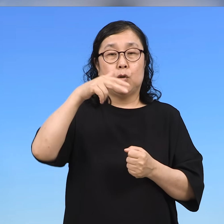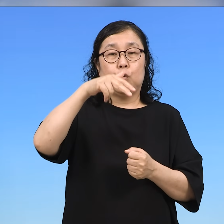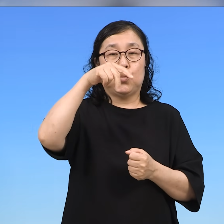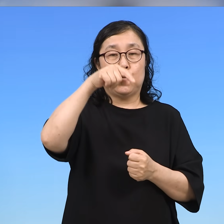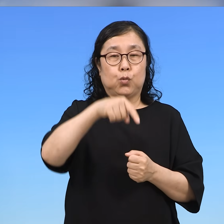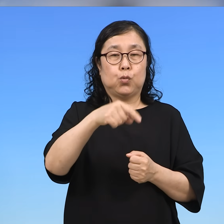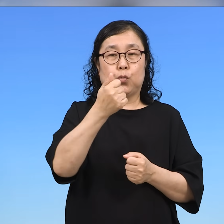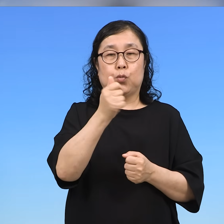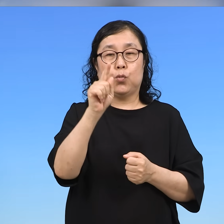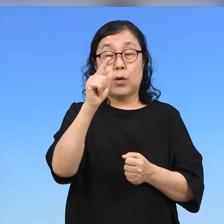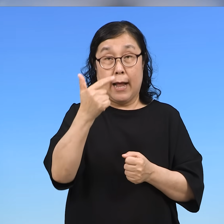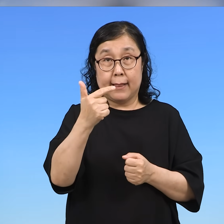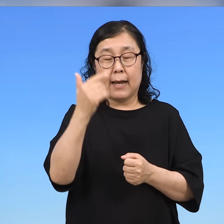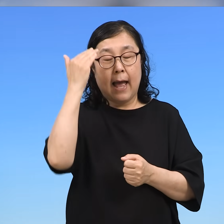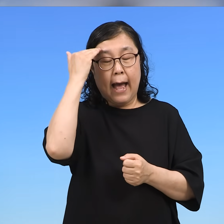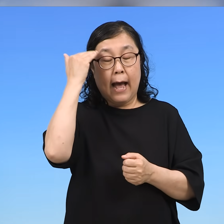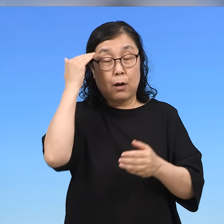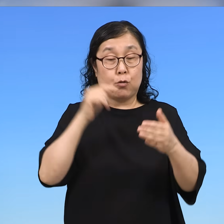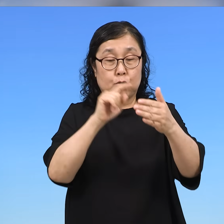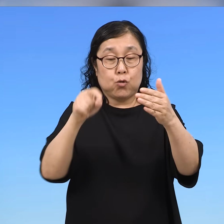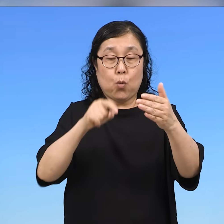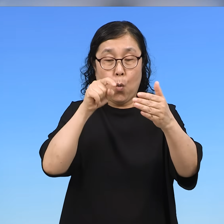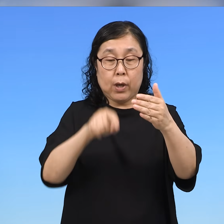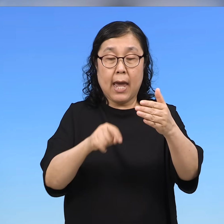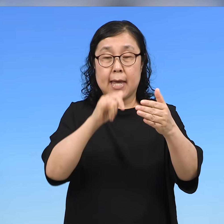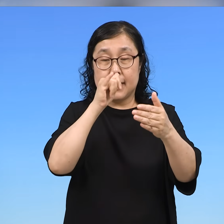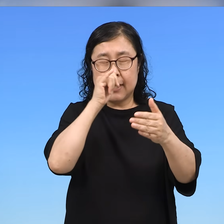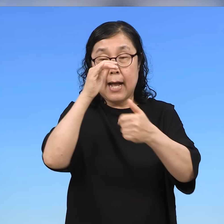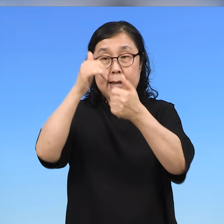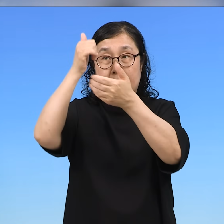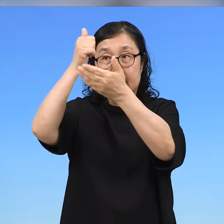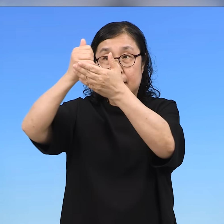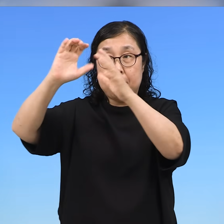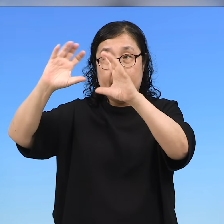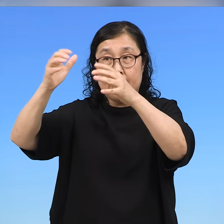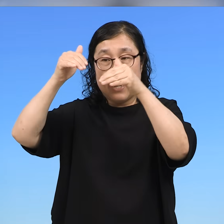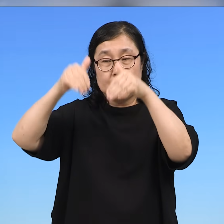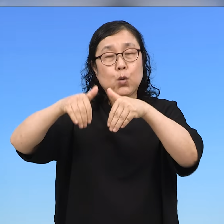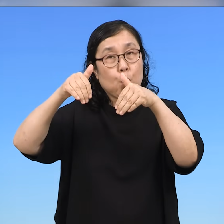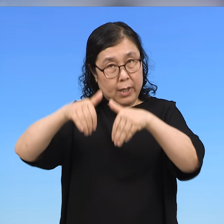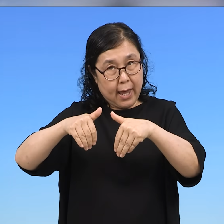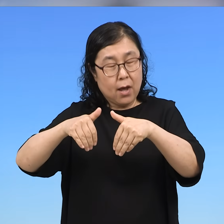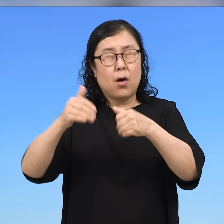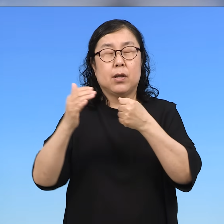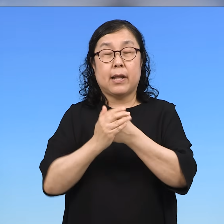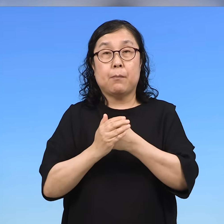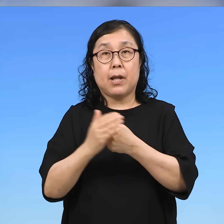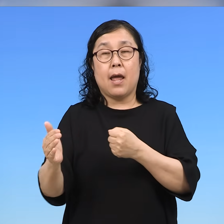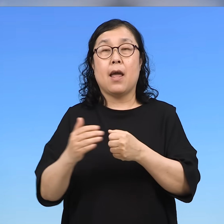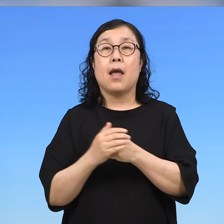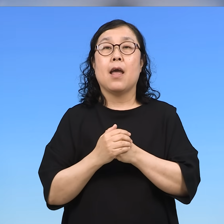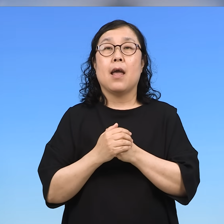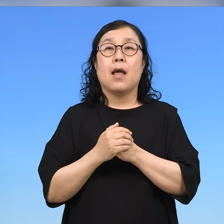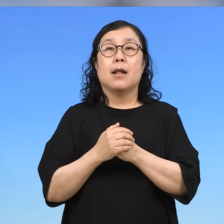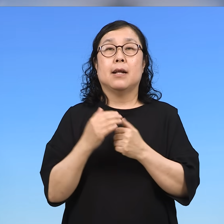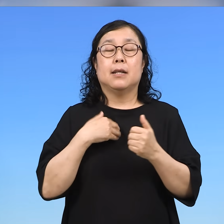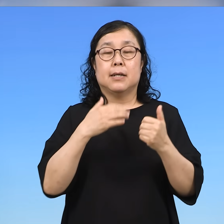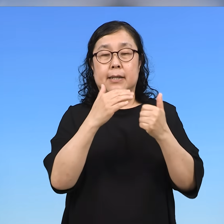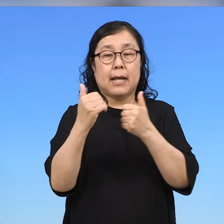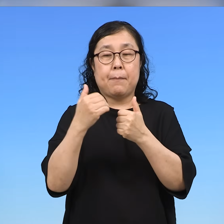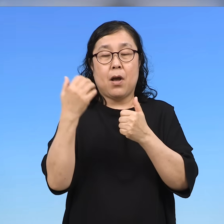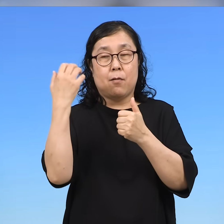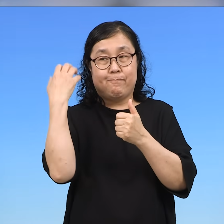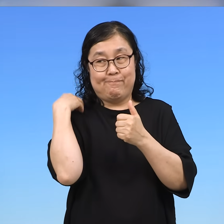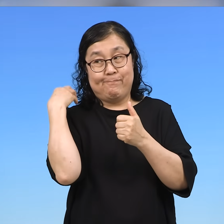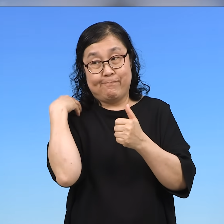주한 하나님 나라 대사예요. 그래서 제가 이게 사명을 감당하려 왔기 때문에